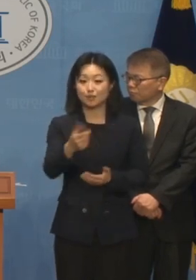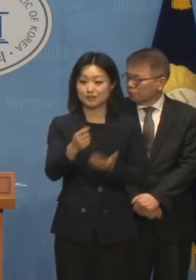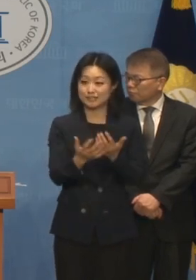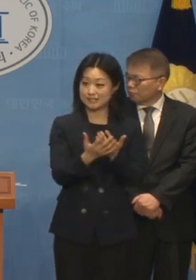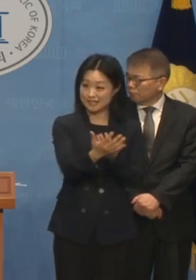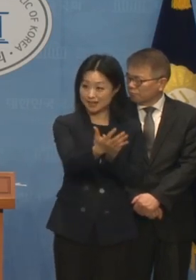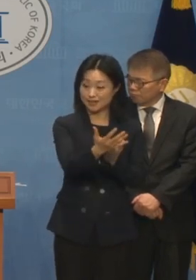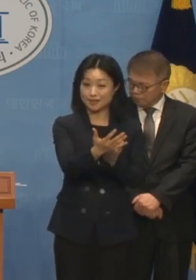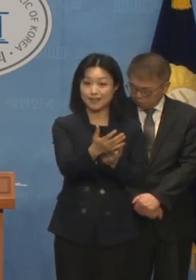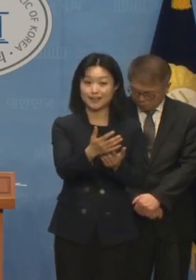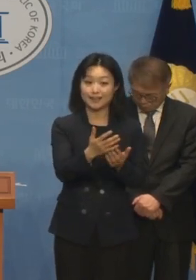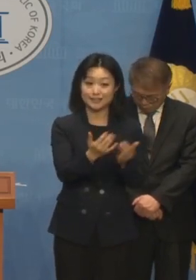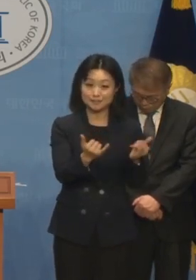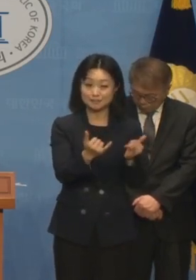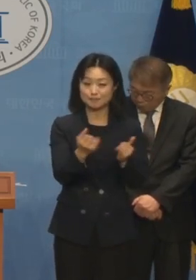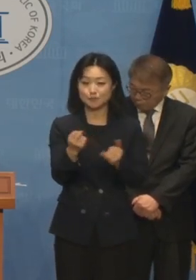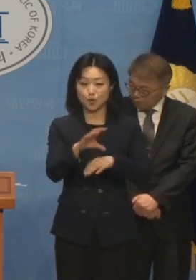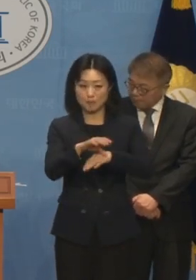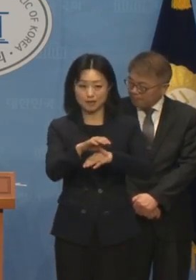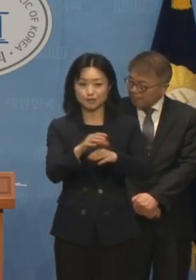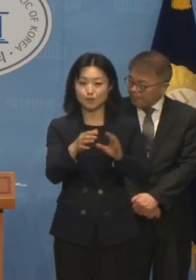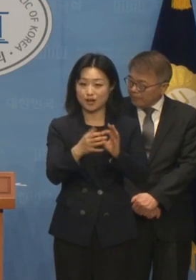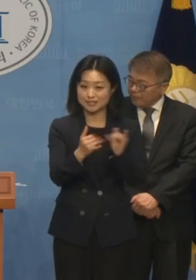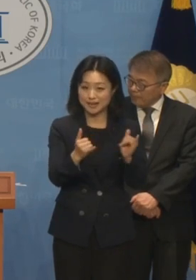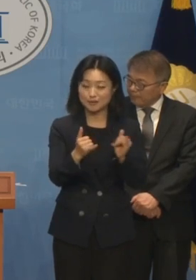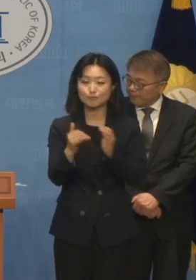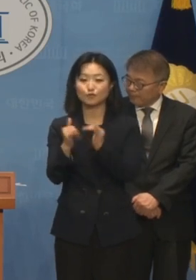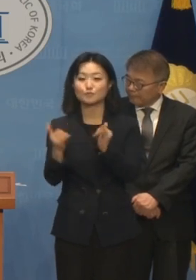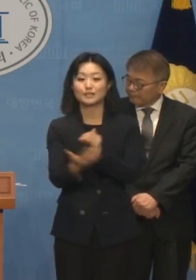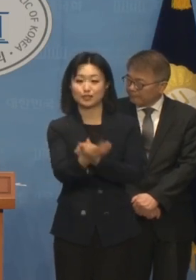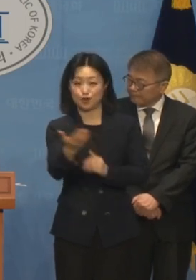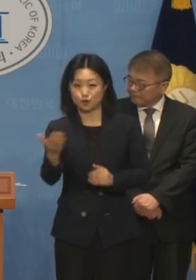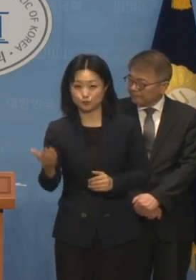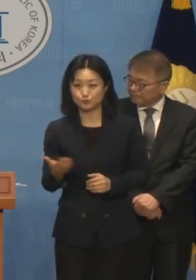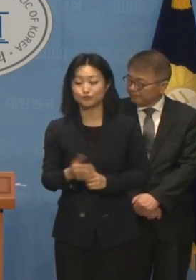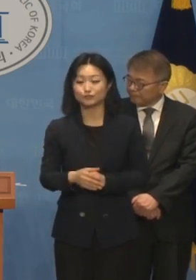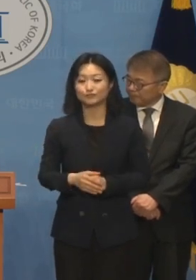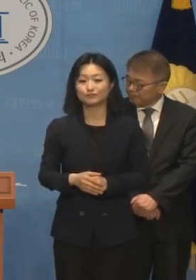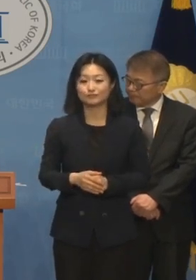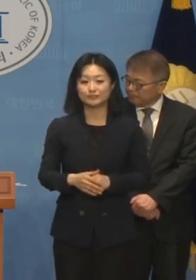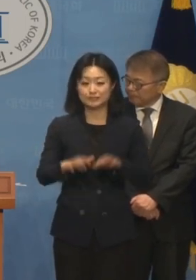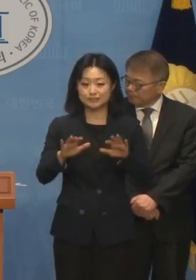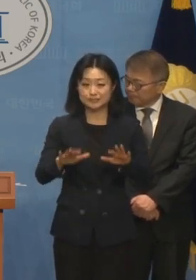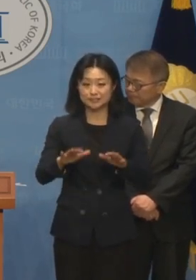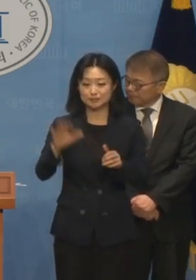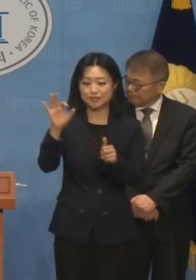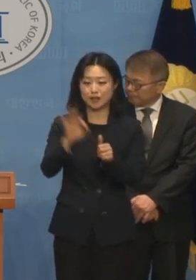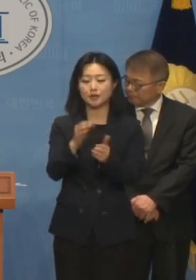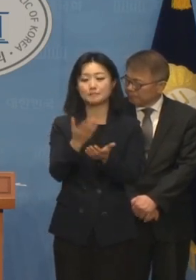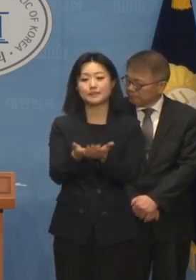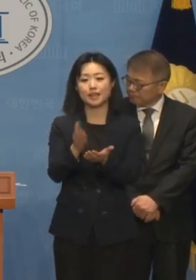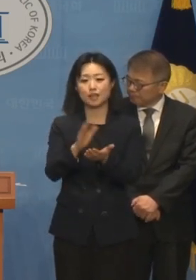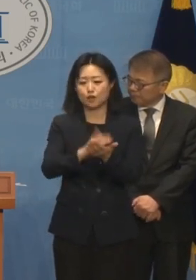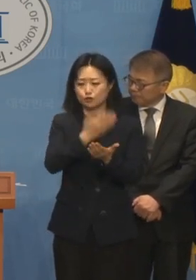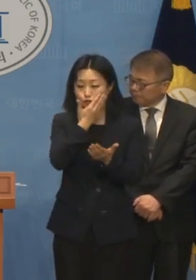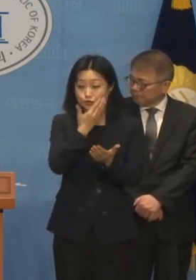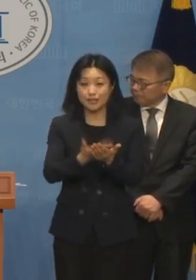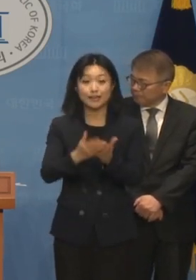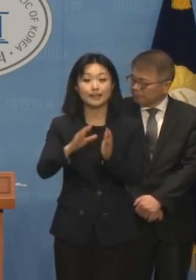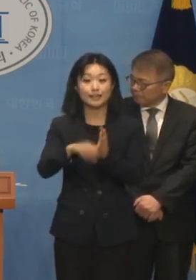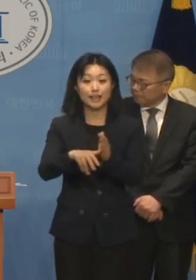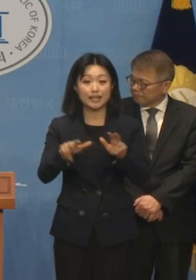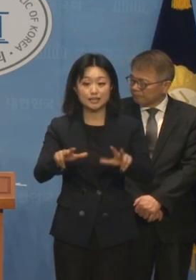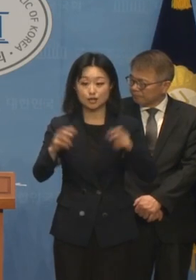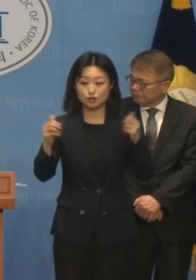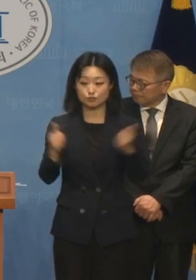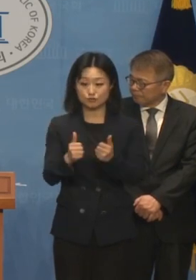여러분과 지켜보실 국민 여러분, 시대적 과제인 연금 개혁이 이번